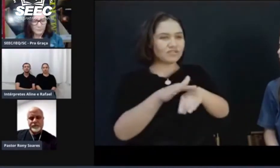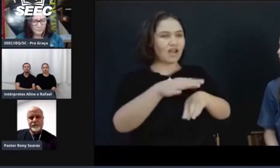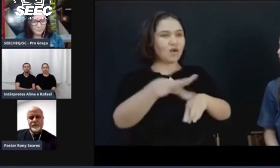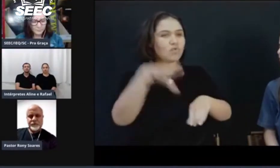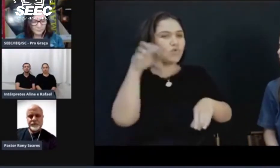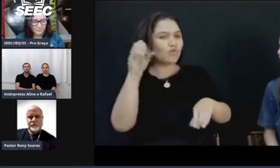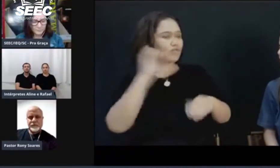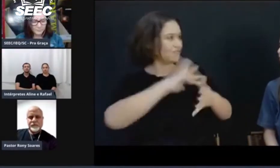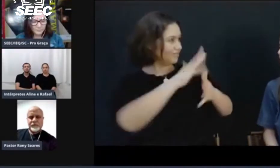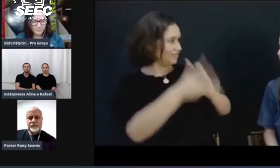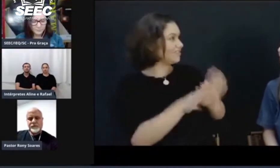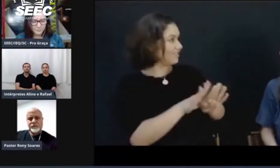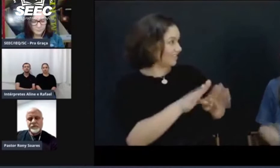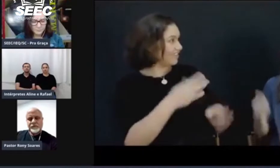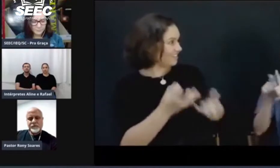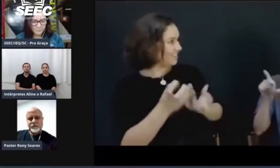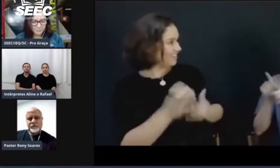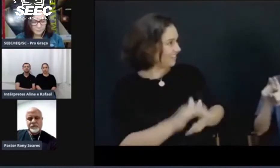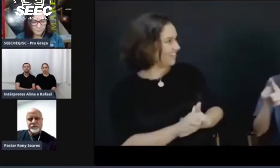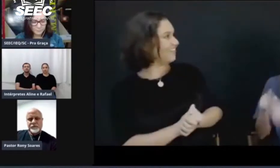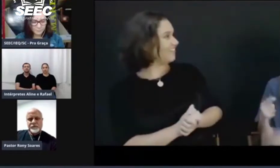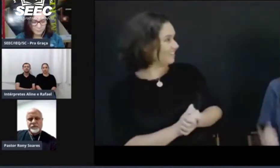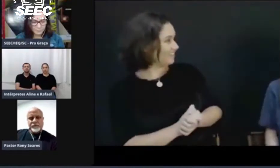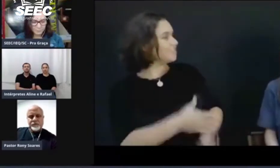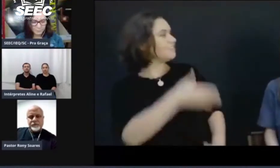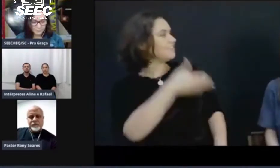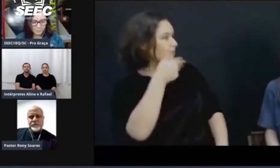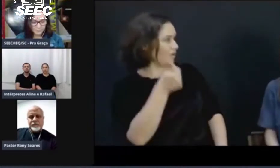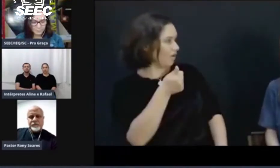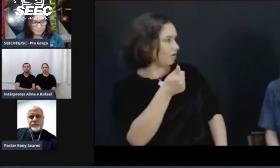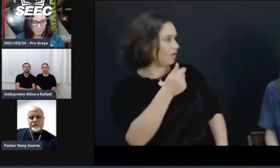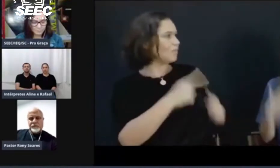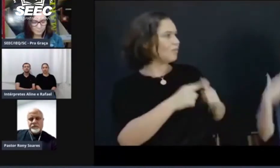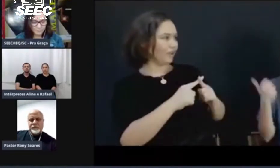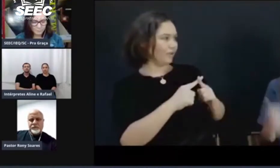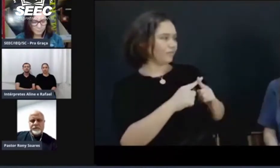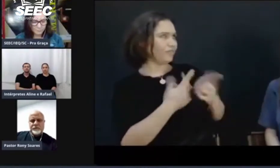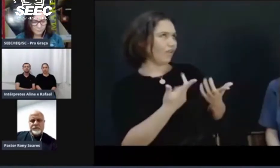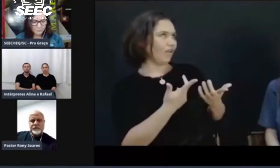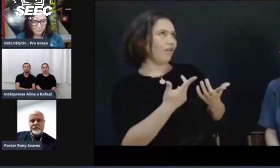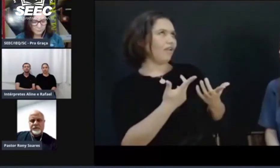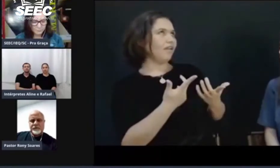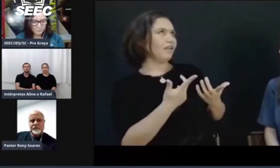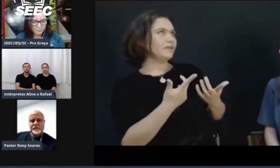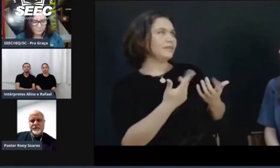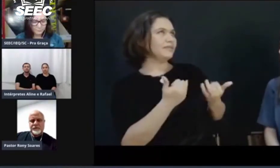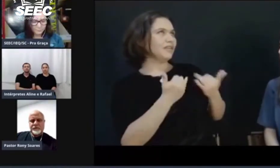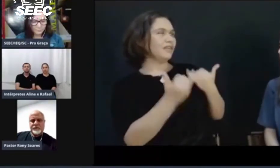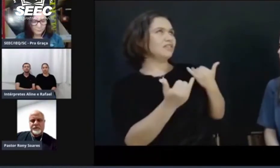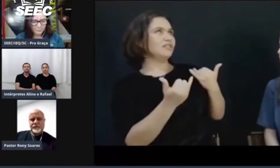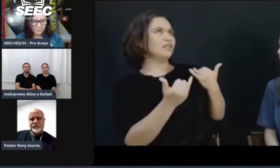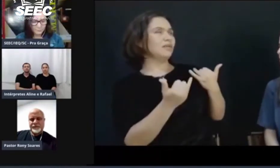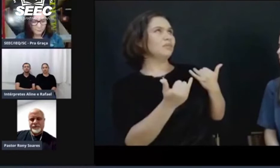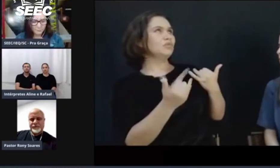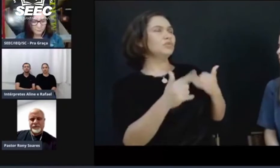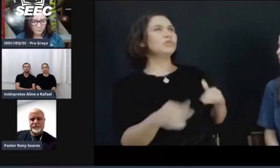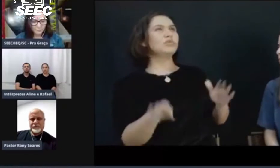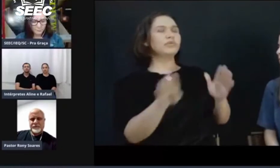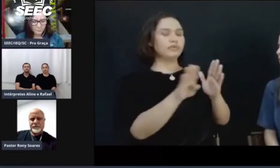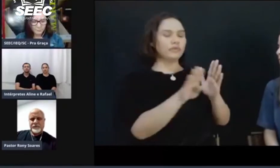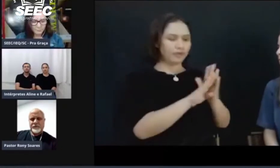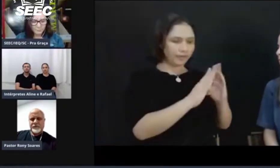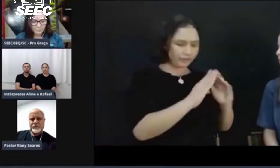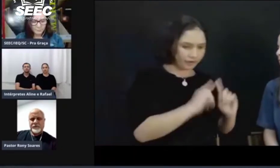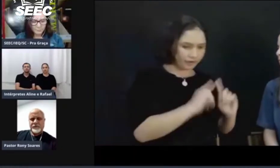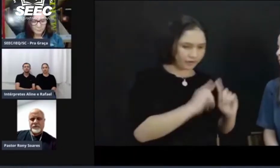eu consigo entender tudo. Você gostaria de ter uma conversa com os ouvintes em Libras? Gostaria